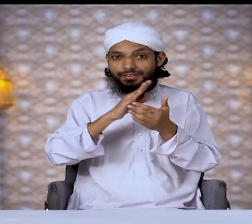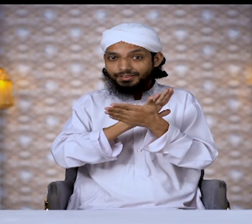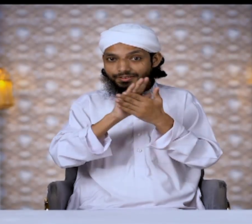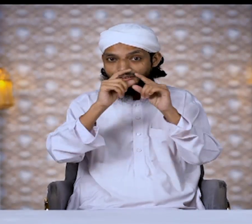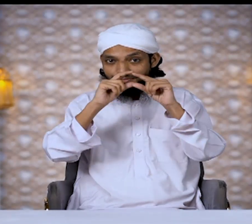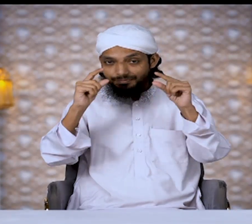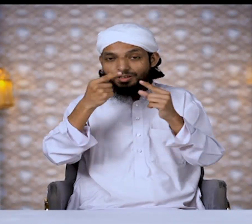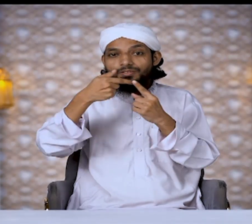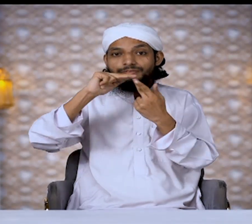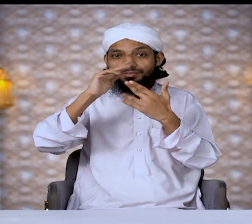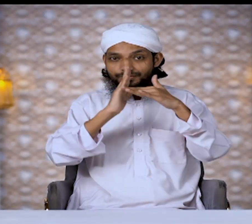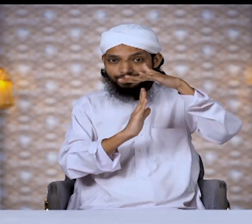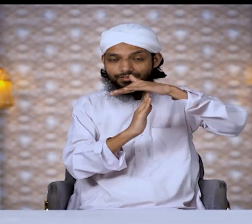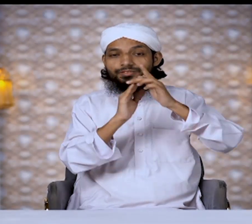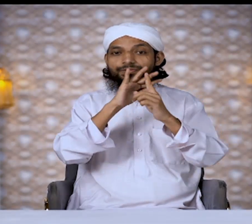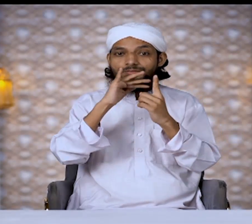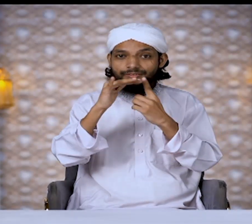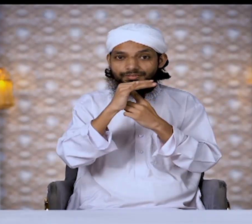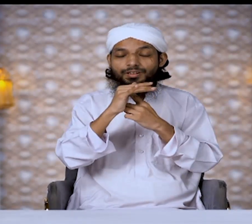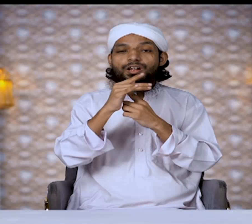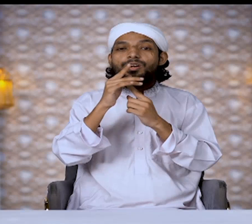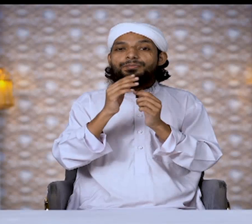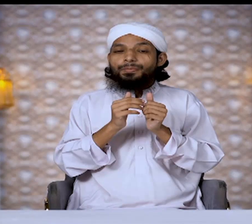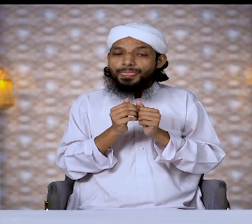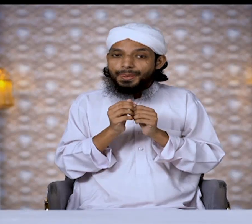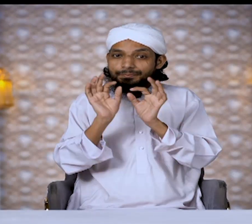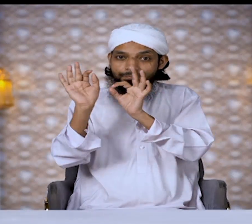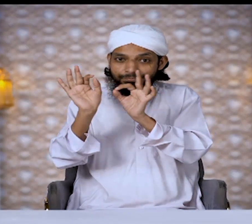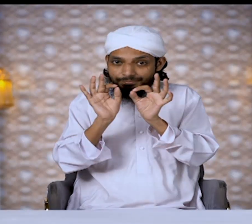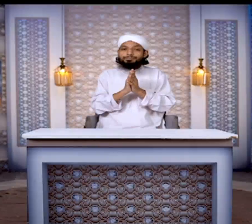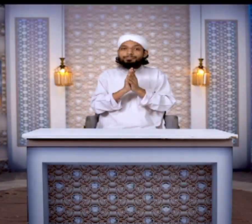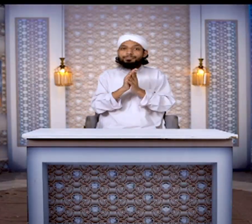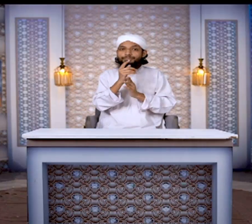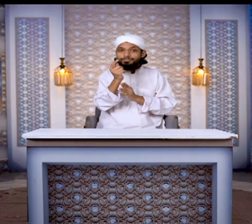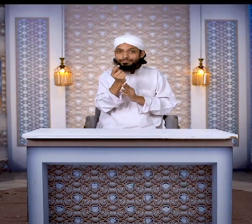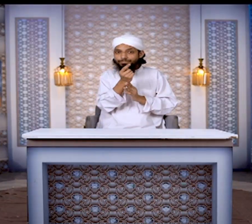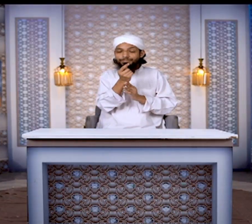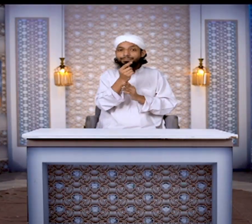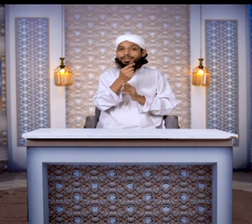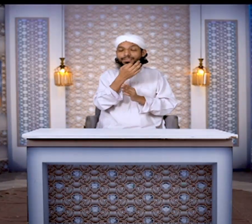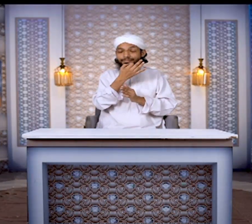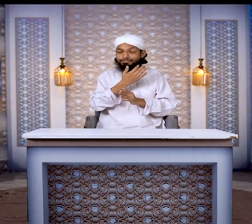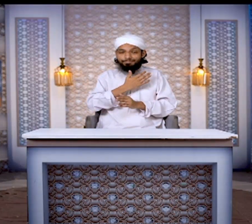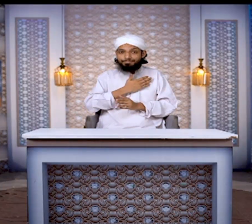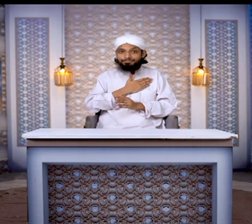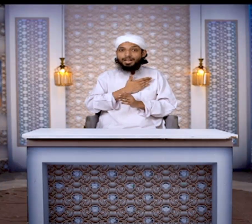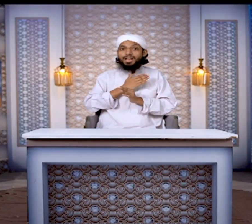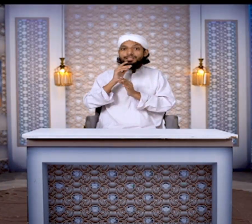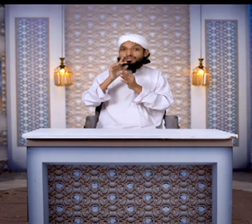مبارکہ، تابعین، تبع تابعین کے اقوال اور سلف و صالحین رضی اللہ عنہم اجمعین کی قابل اعتماد تفسیروں